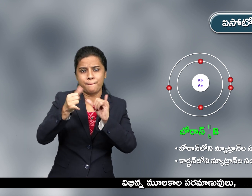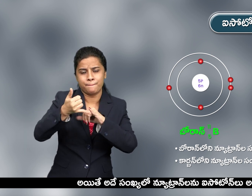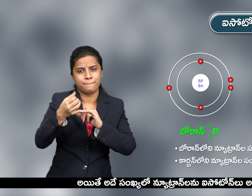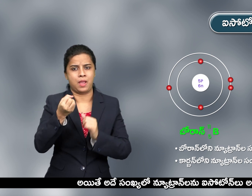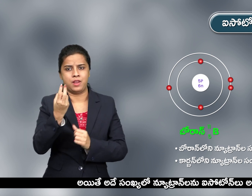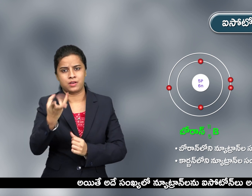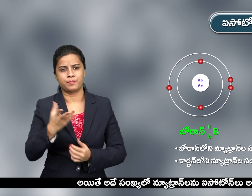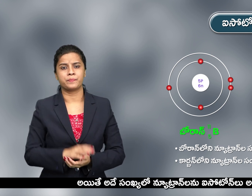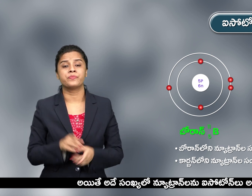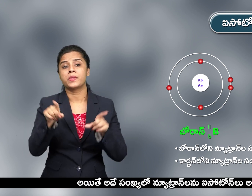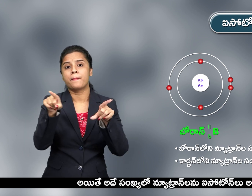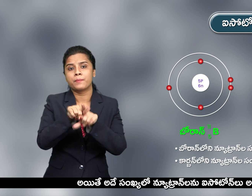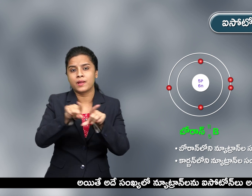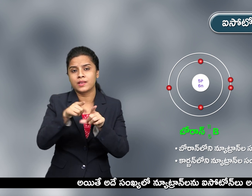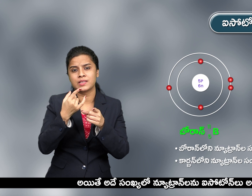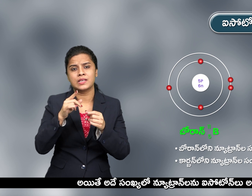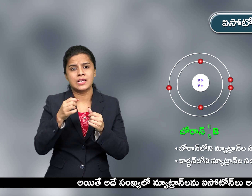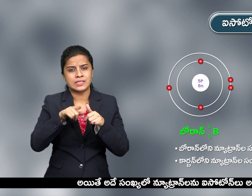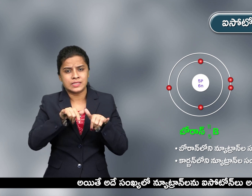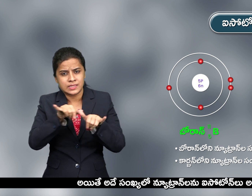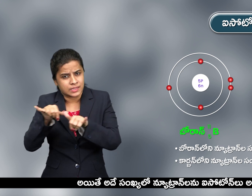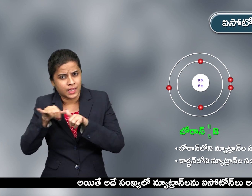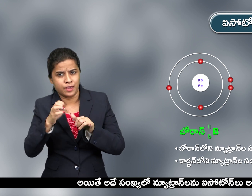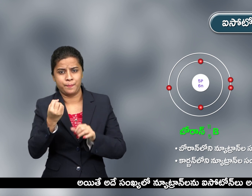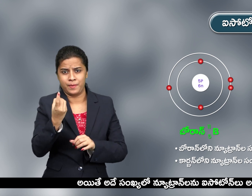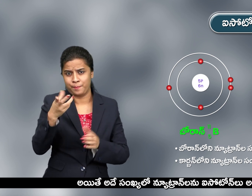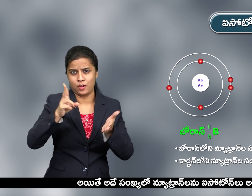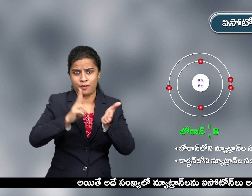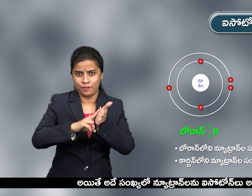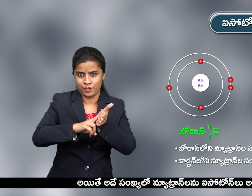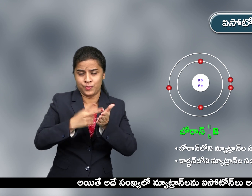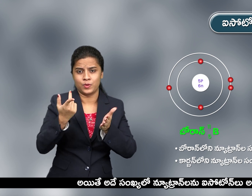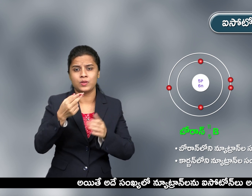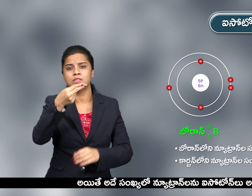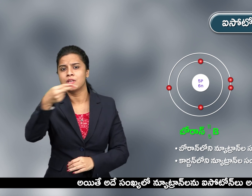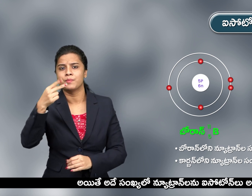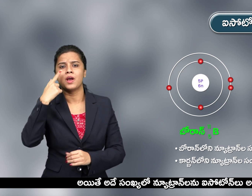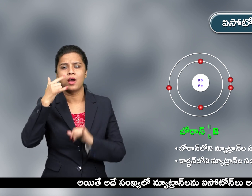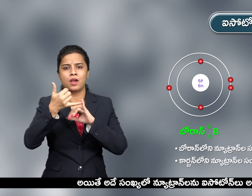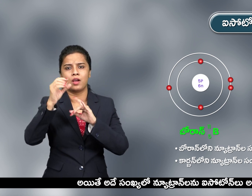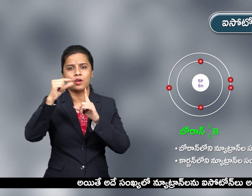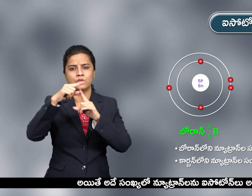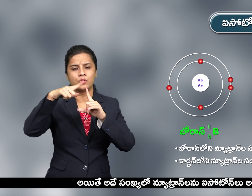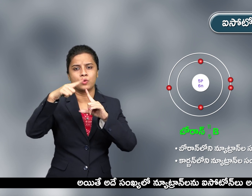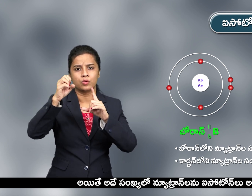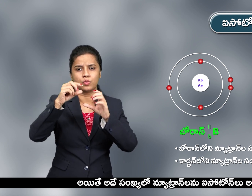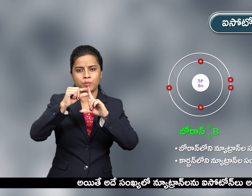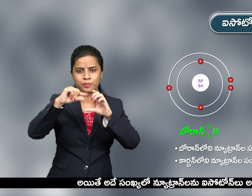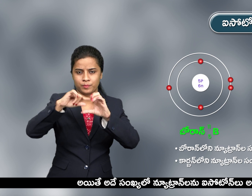పరమాణువులు అయితే అదే సంఖ్యలో న్యూట్రాన్లను ఐసోటోన్లు అంటారు.